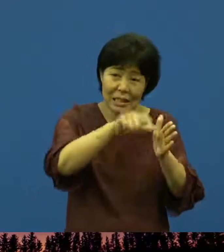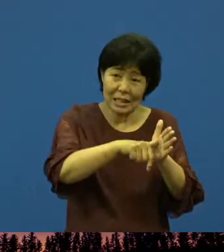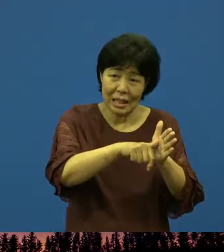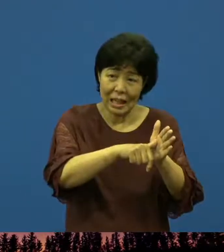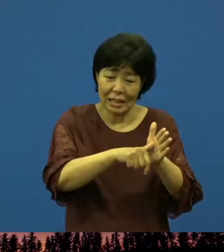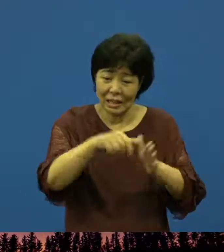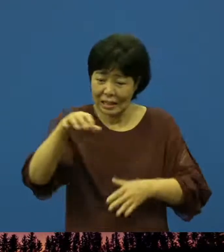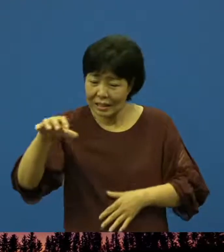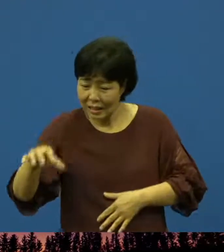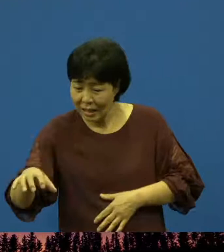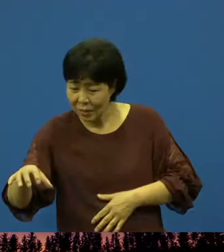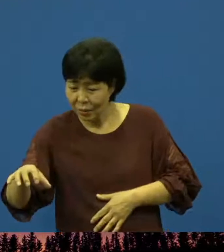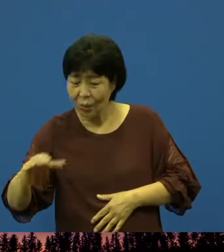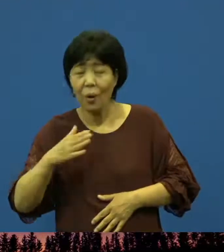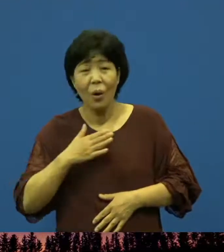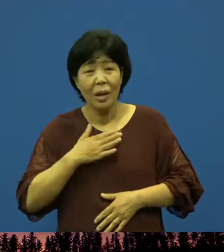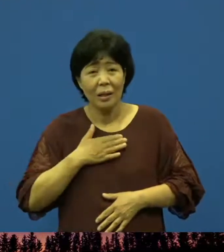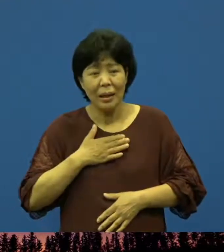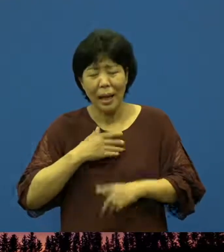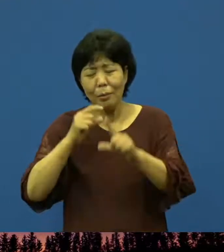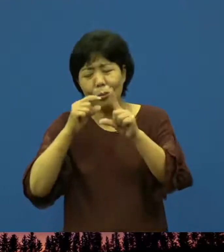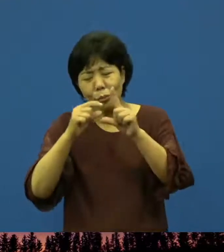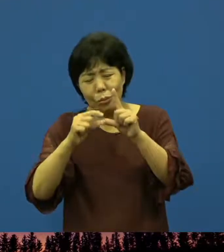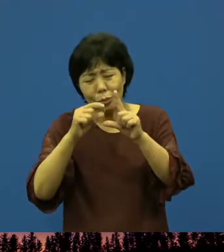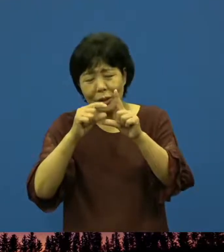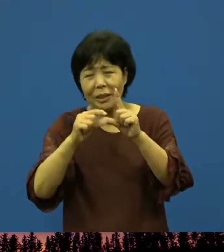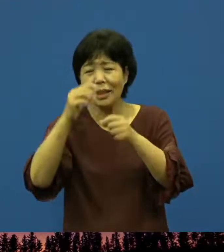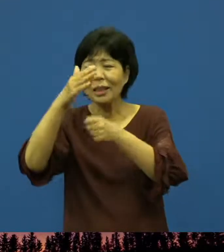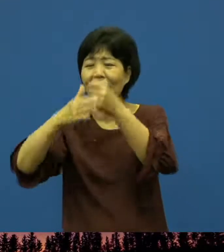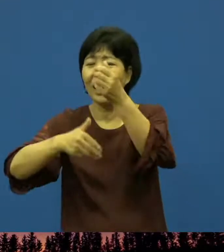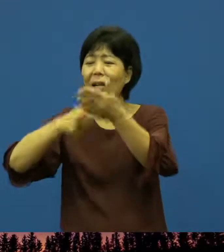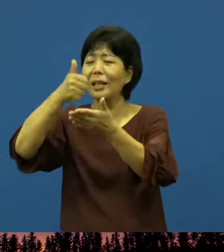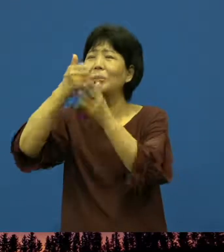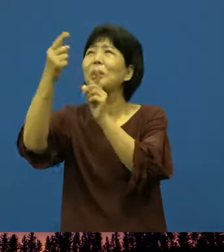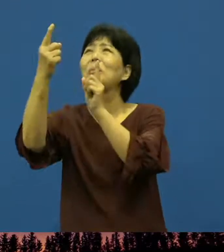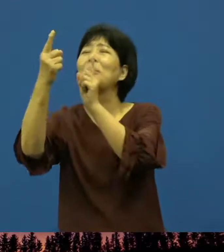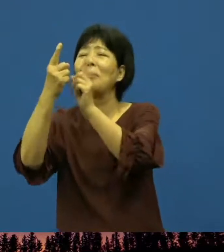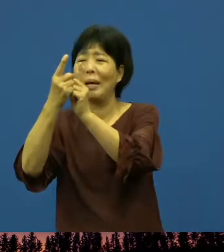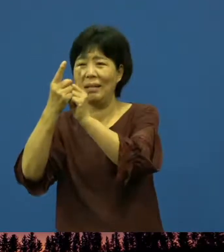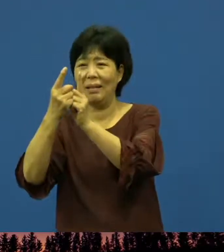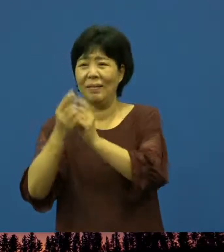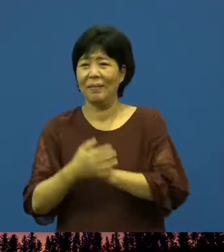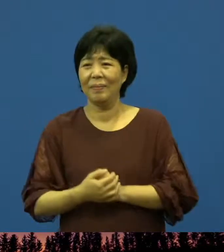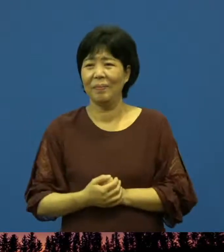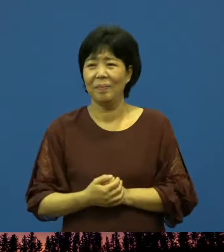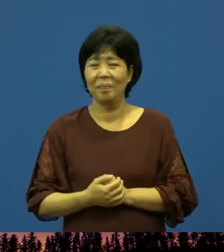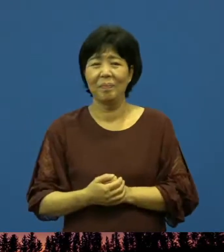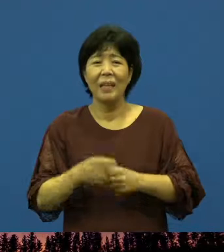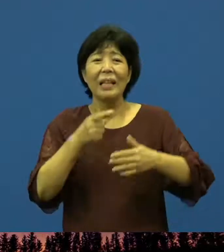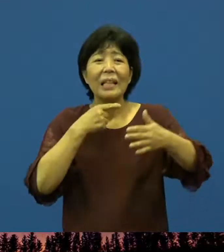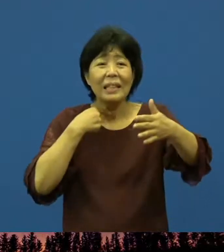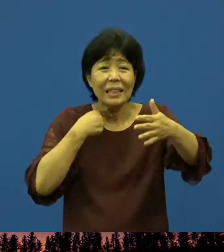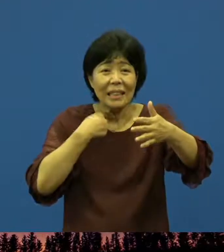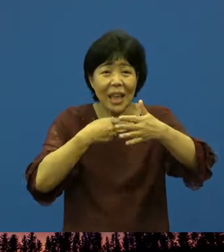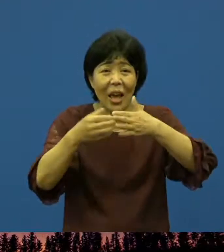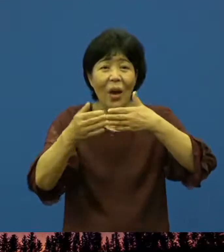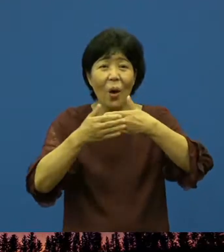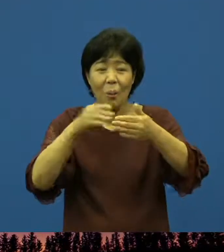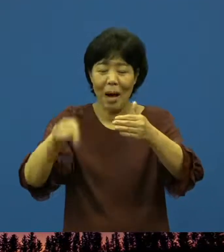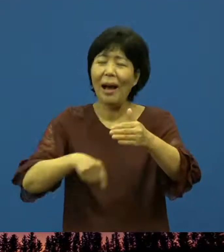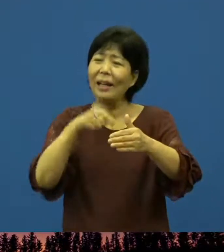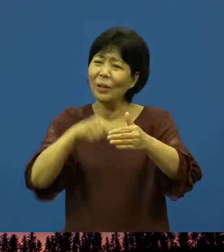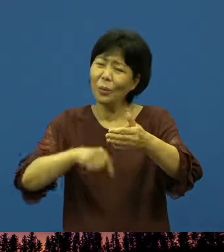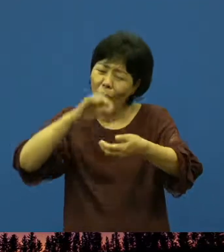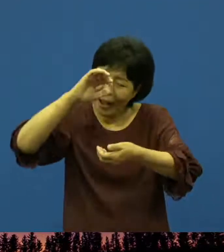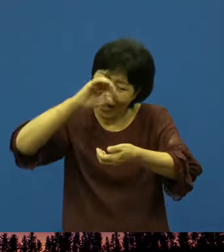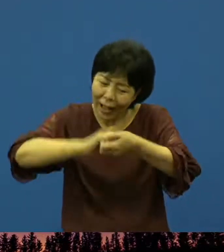어떤 한 부분의 하나님을 만난 거예요. 그게 체험의 한계입니다. 그게 절대시하면 안